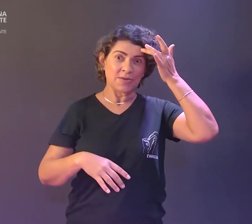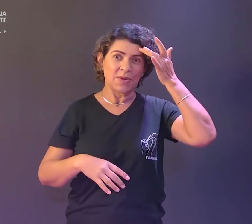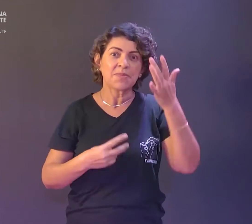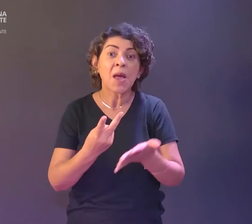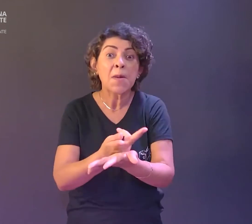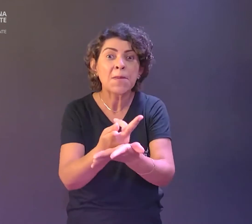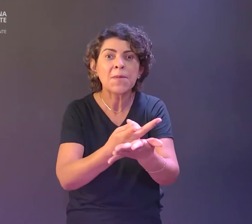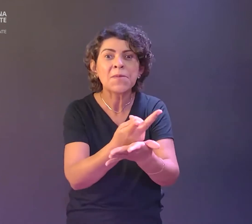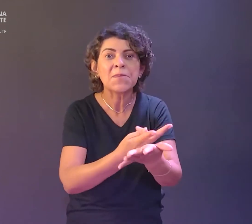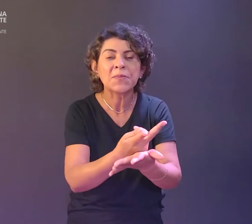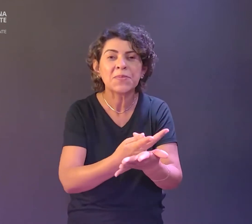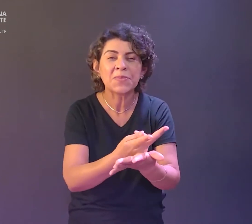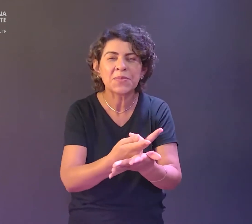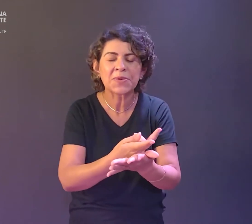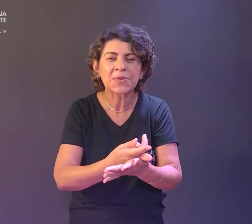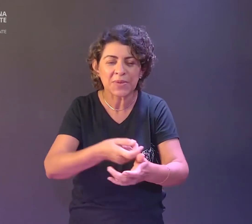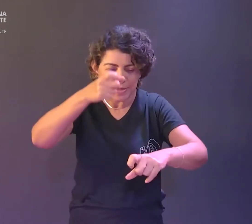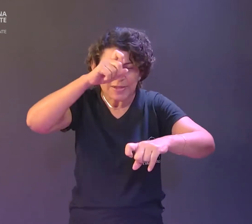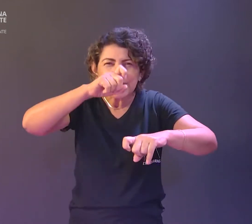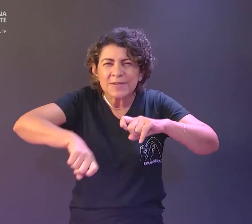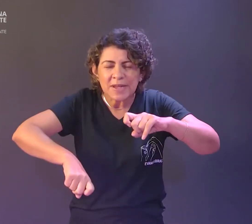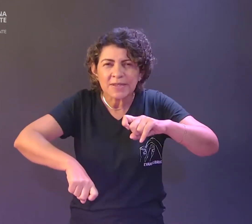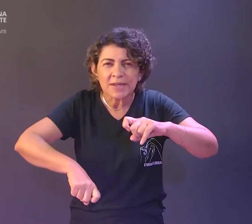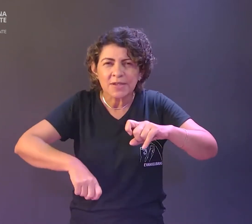sexual ou o prazer de estar sempre com a razão,